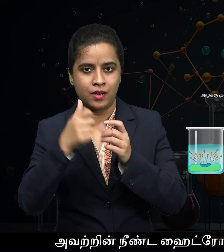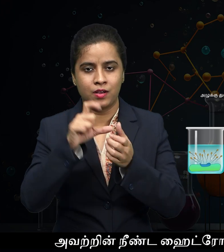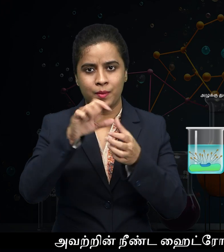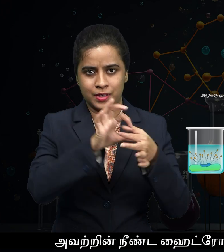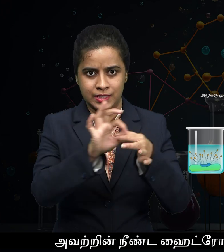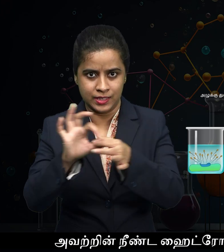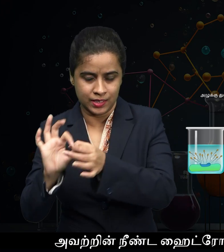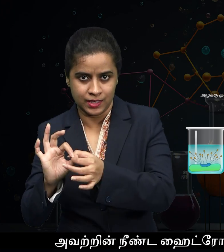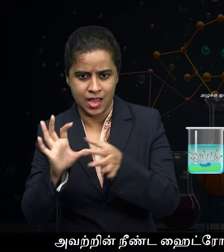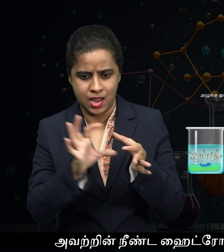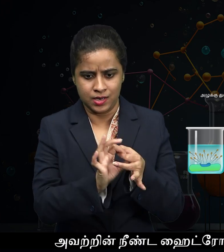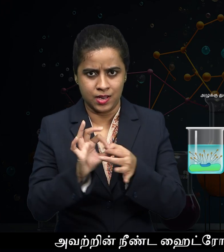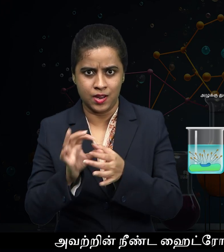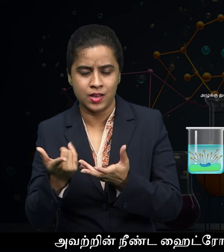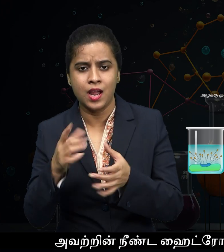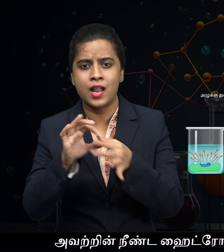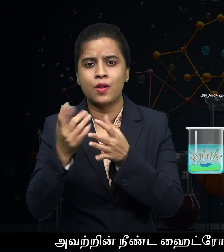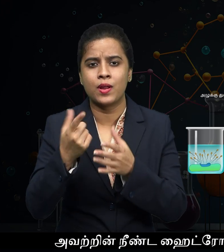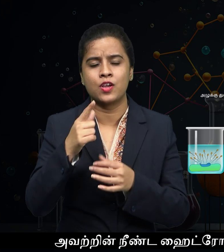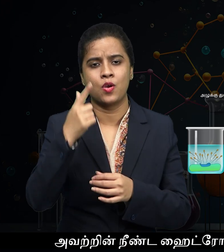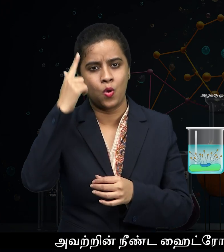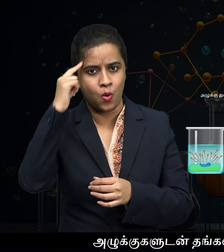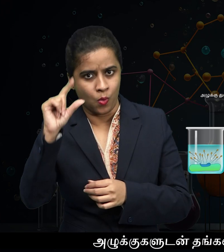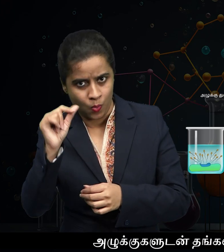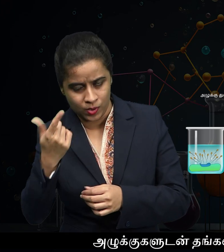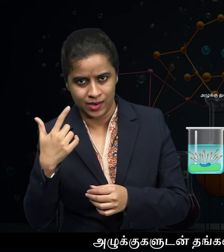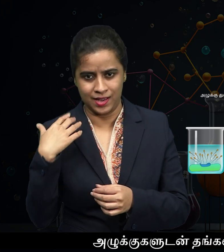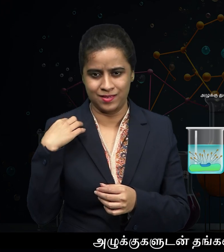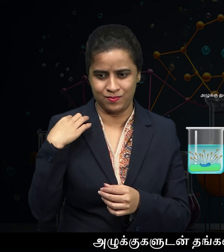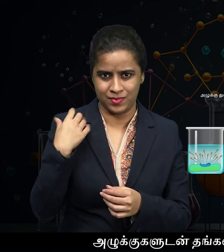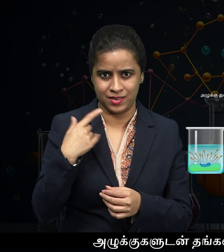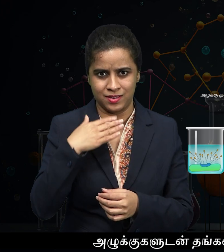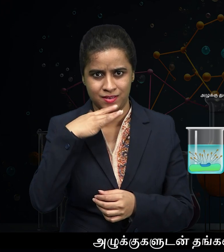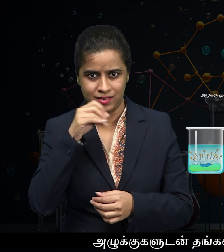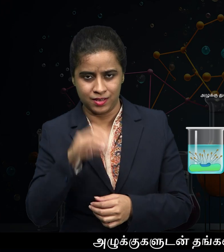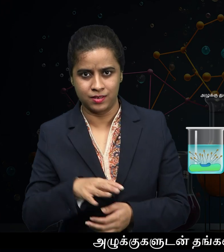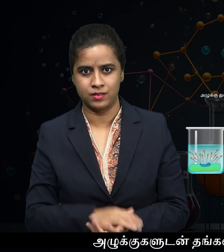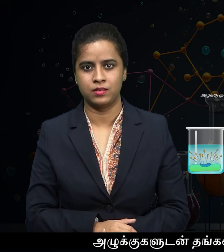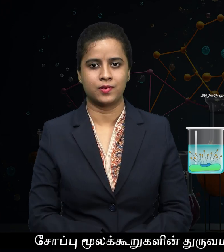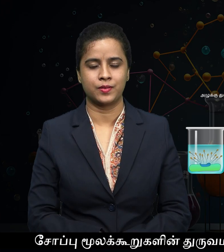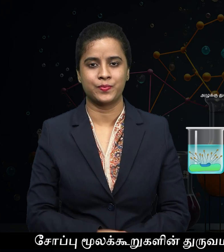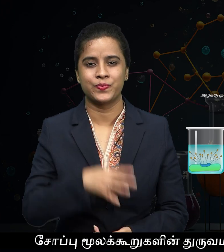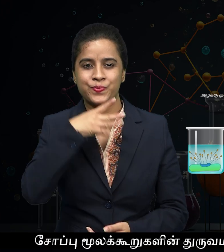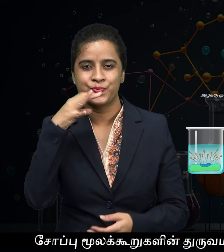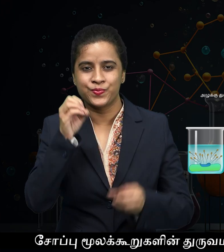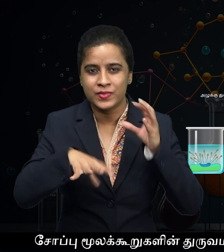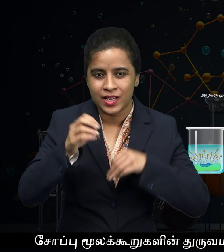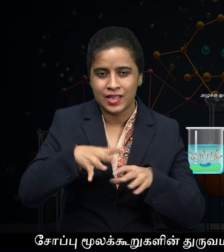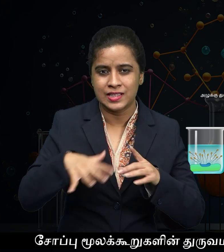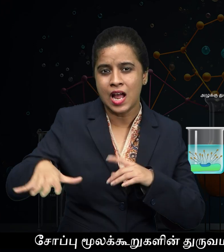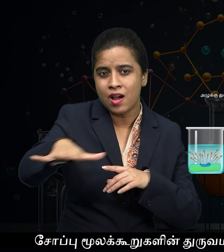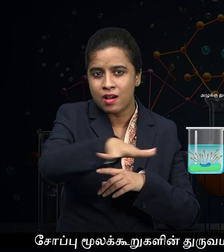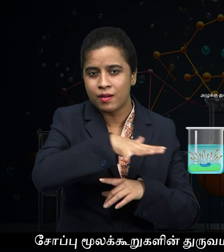அவற்றின் நீண்ட ஹைட்ரோகார்பன் சங்கிலிகள் எண்ணெய் மற்றும் அழுக்குடன் தங்களை இணைத்துக் கொள்கின்றன. சோப்பு